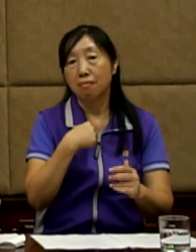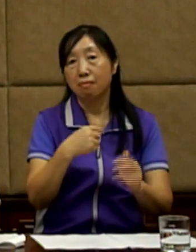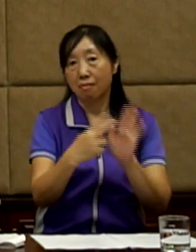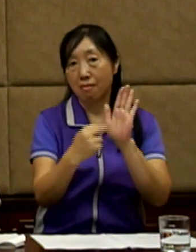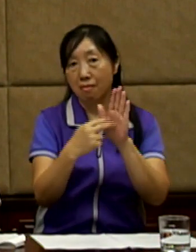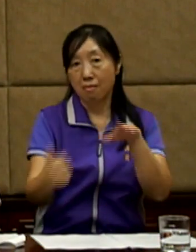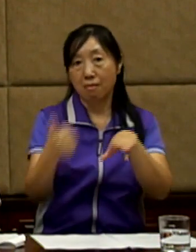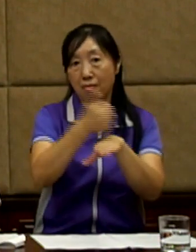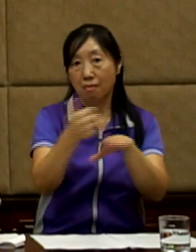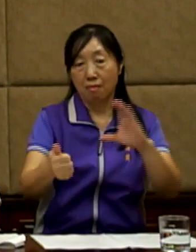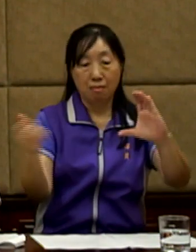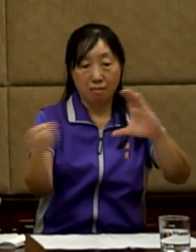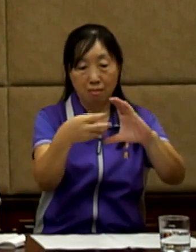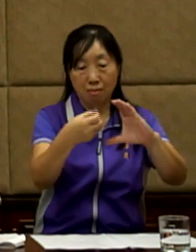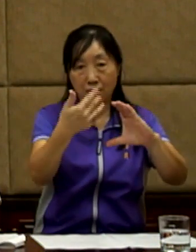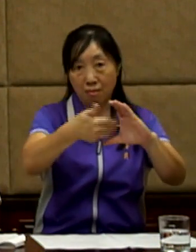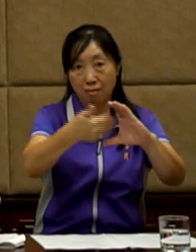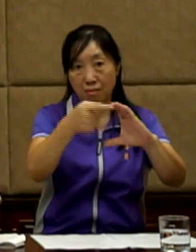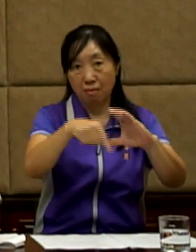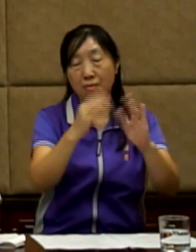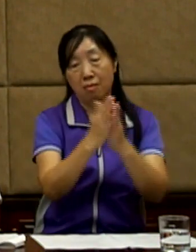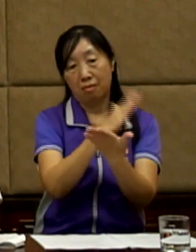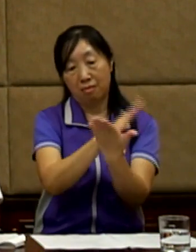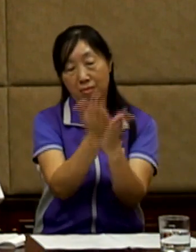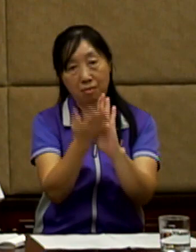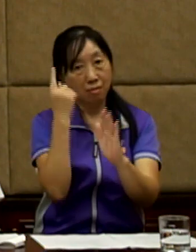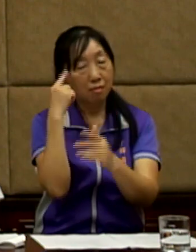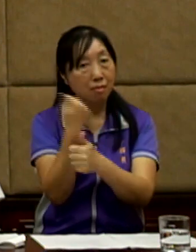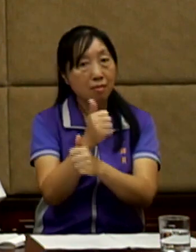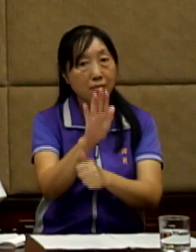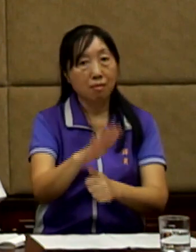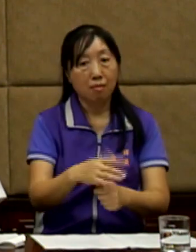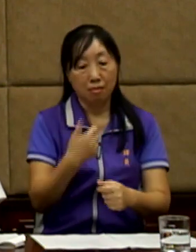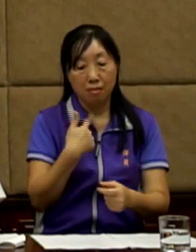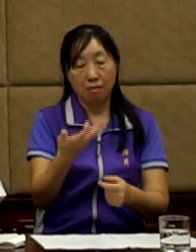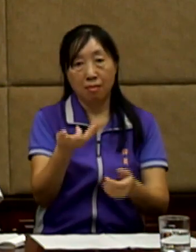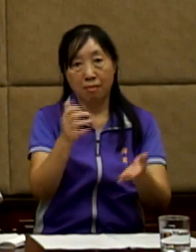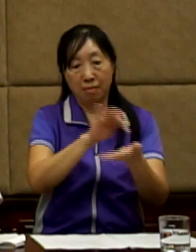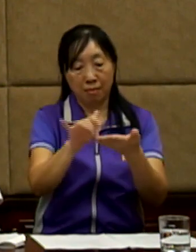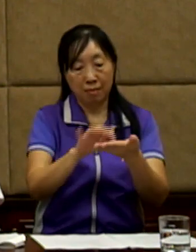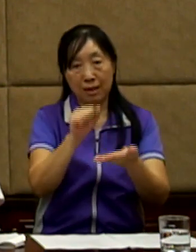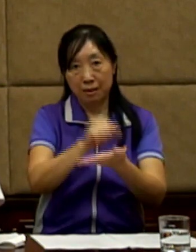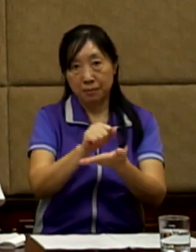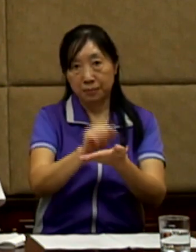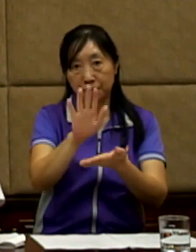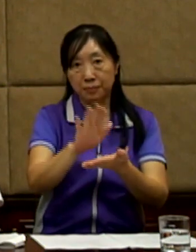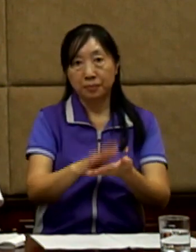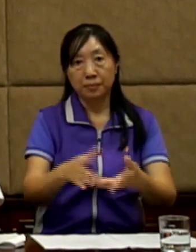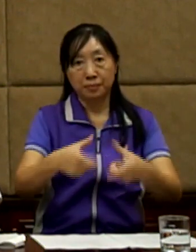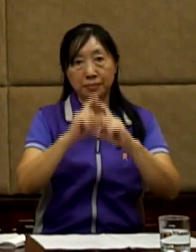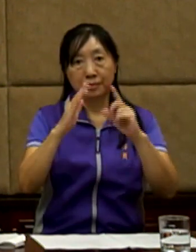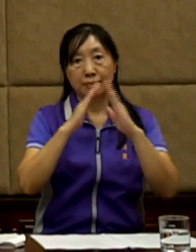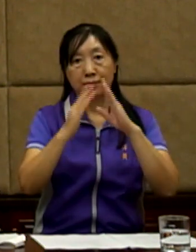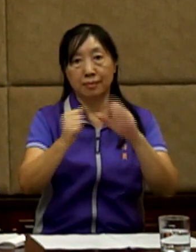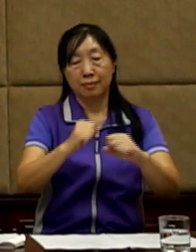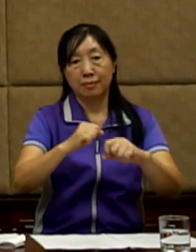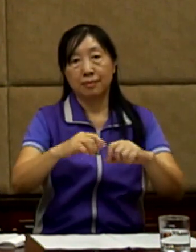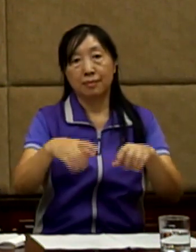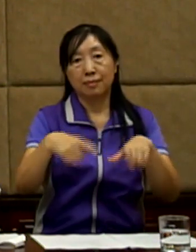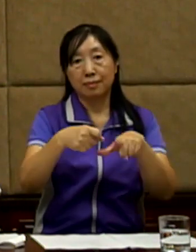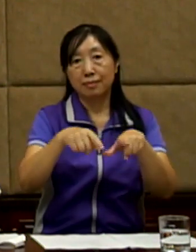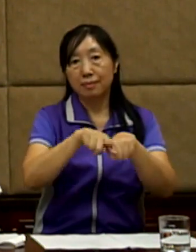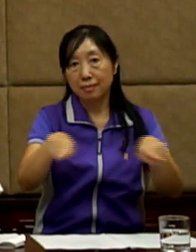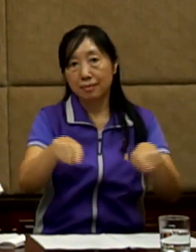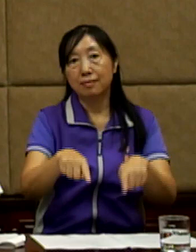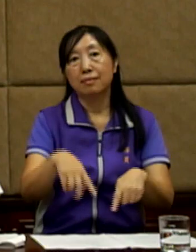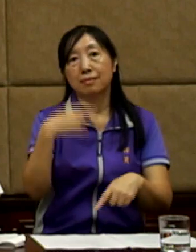上架下架都是综合性的考量，而他综合性考量其实我们上面有写，他还是一样回到所谓的市场公益竞争跟消费者